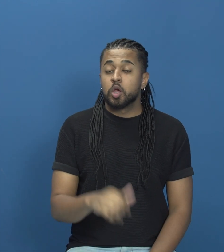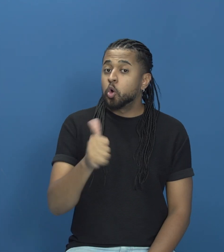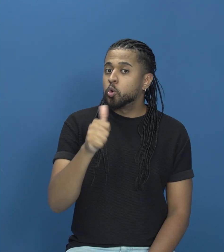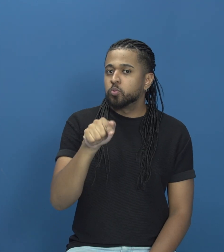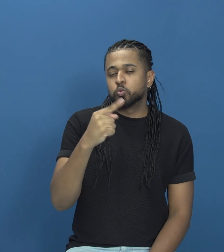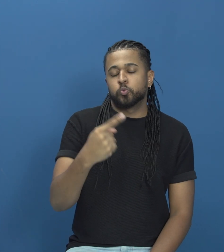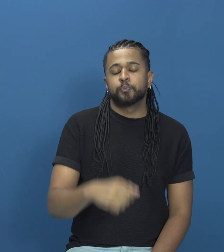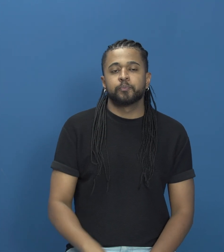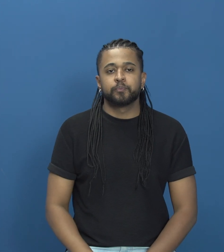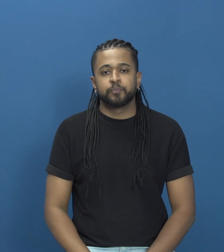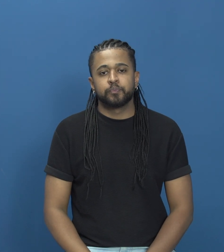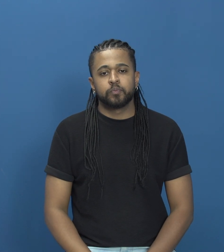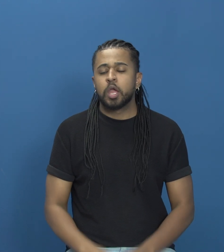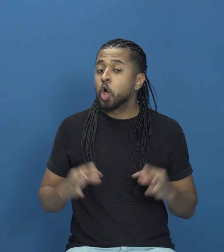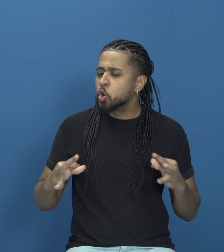11.1.